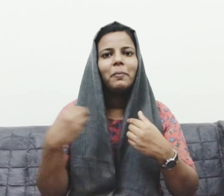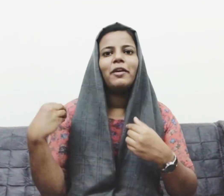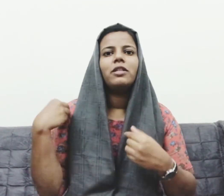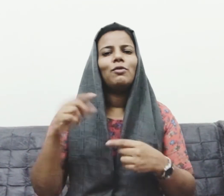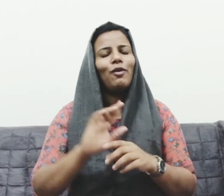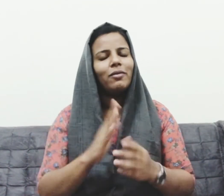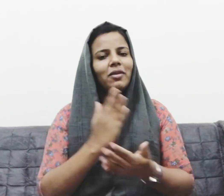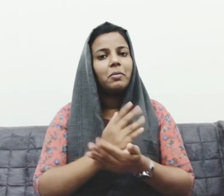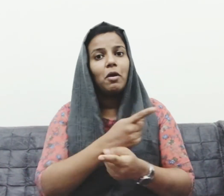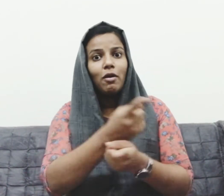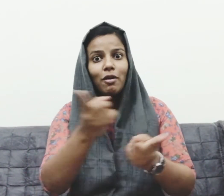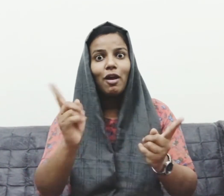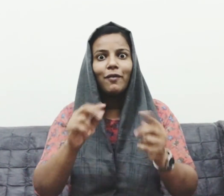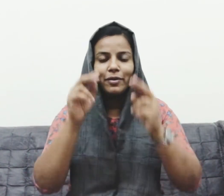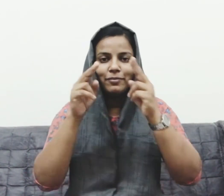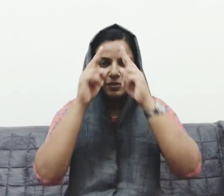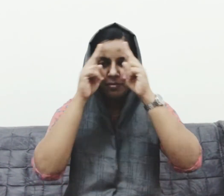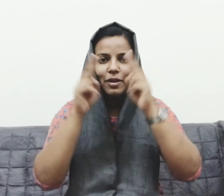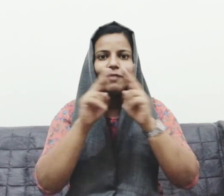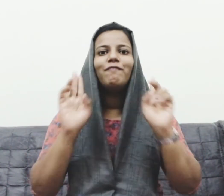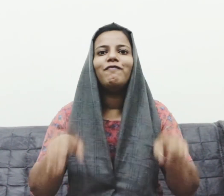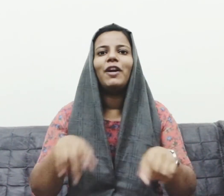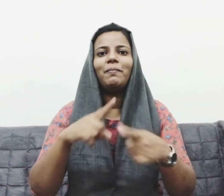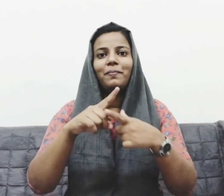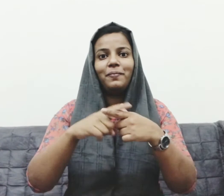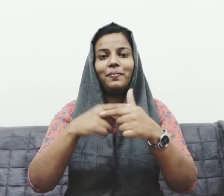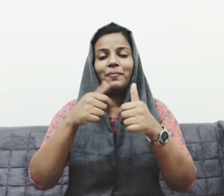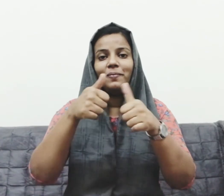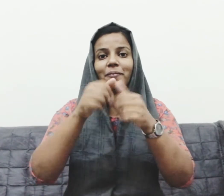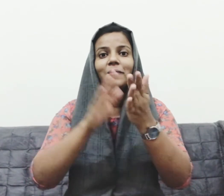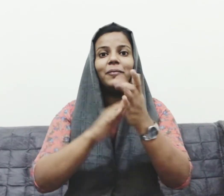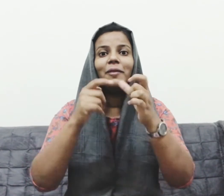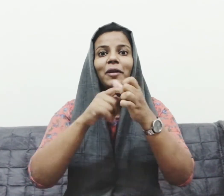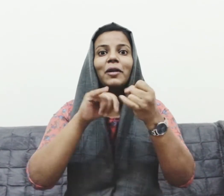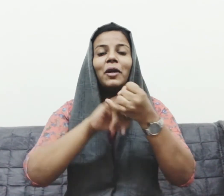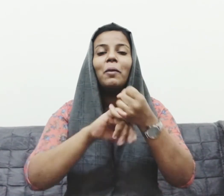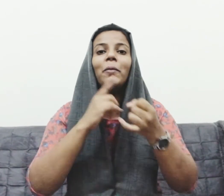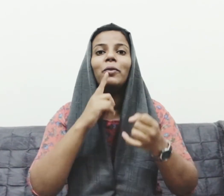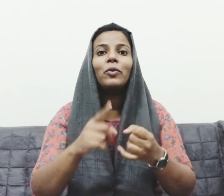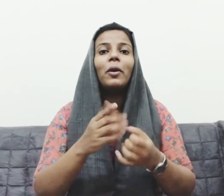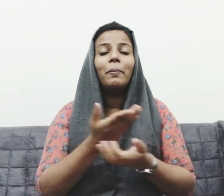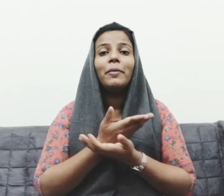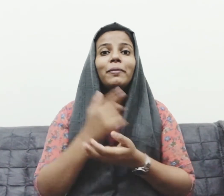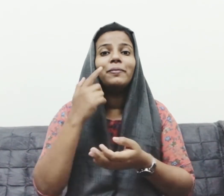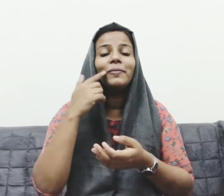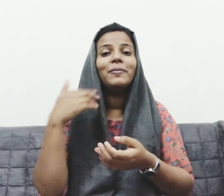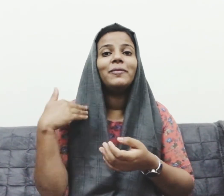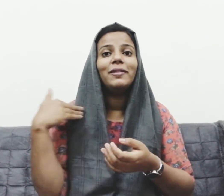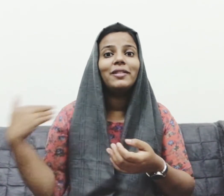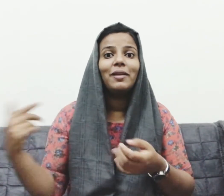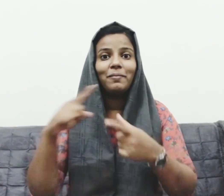എല്ലാവരോടും സമാധാനമായിട്ടിരിക്കുക. യാക്കോബ് അപ്പോസ്തലൻ അതിൻ്റെ ഒരു എളുപ്പ വഴി പറഞ്ഞു തന്നിട്ടുണ്ട്. എന്താണെന്നറിയാമോ? പ്രിയ സഹോദരന്മാരെ, യാക്കോബിൻ്റെ